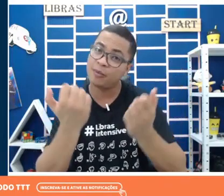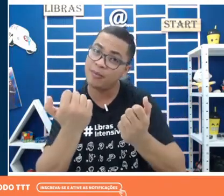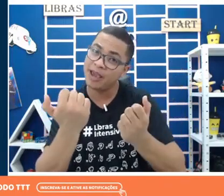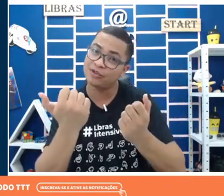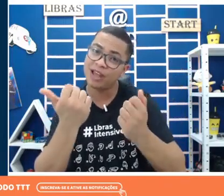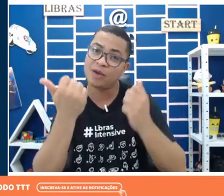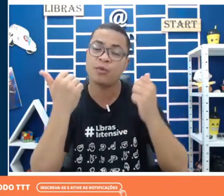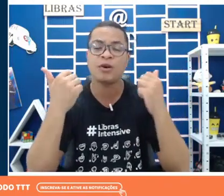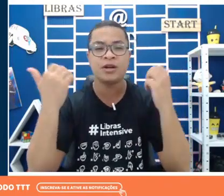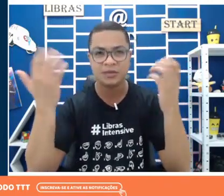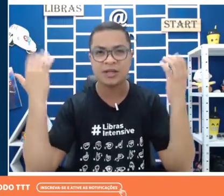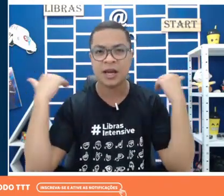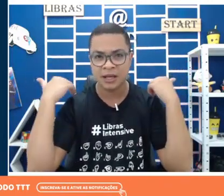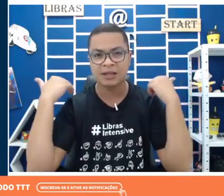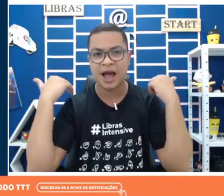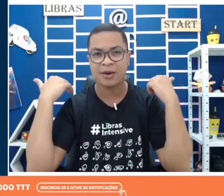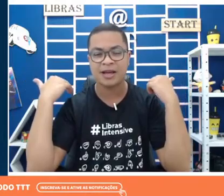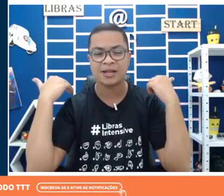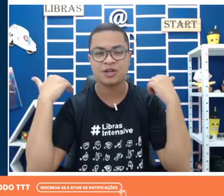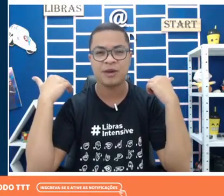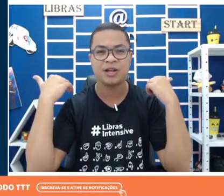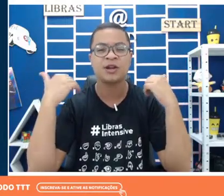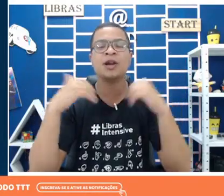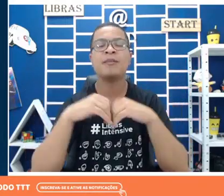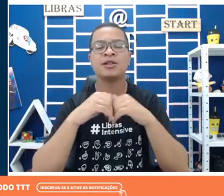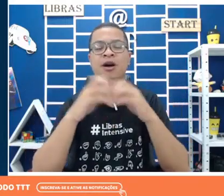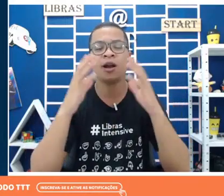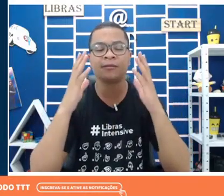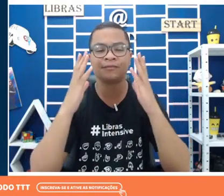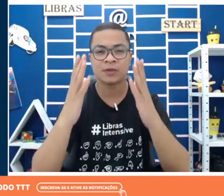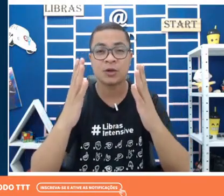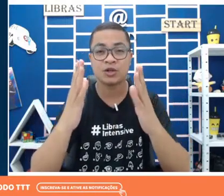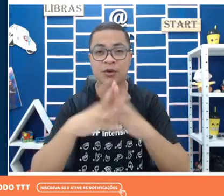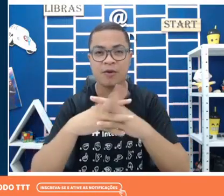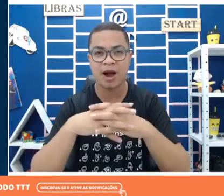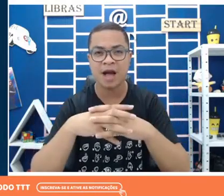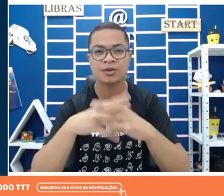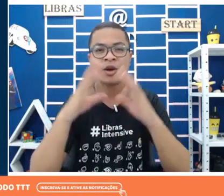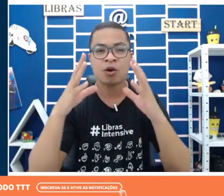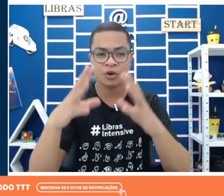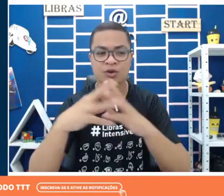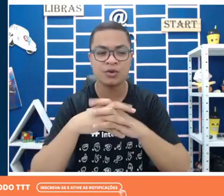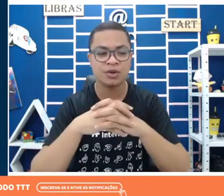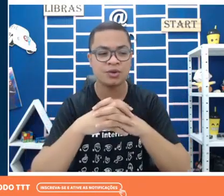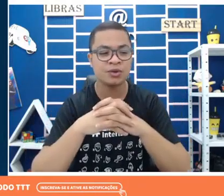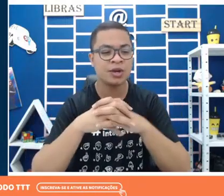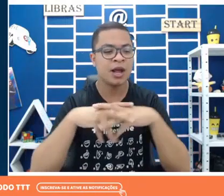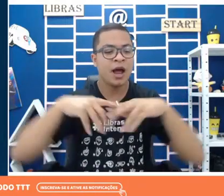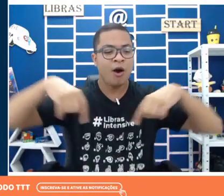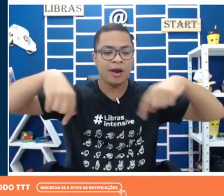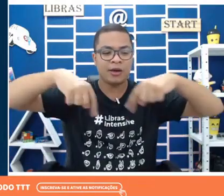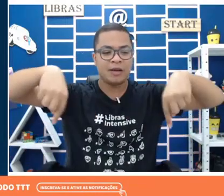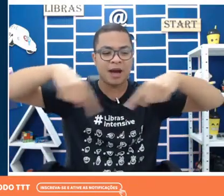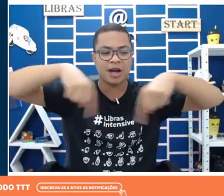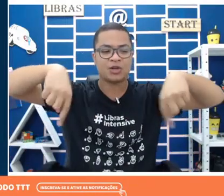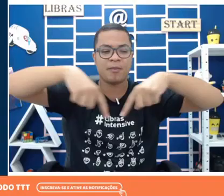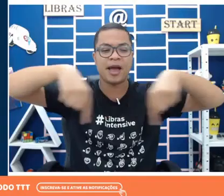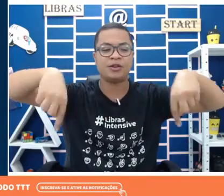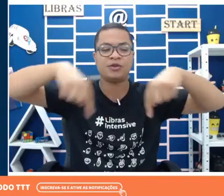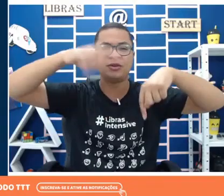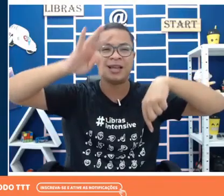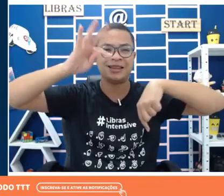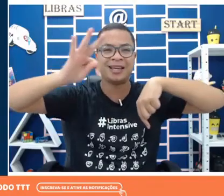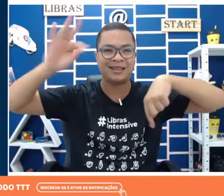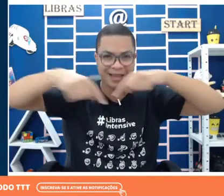pouco tempo, meio tempo, e os que entraram aí recentemente. Mas olha, continuem focados, continuem os estudos. Olha aqui embaixo,